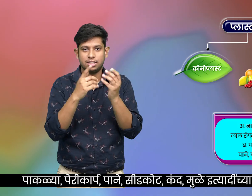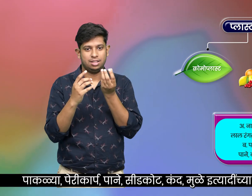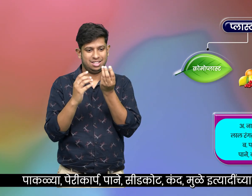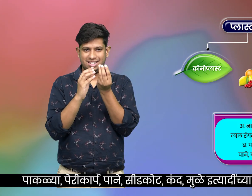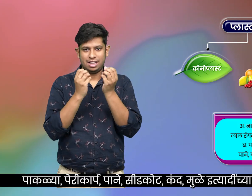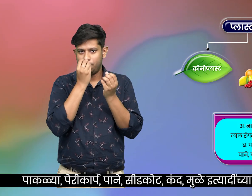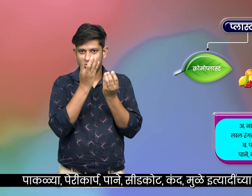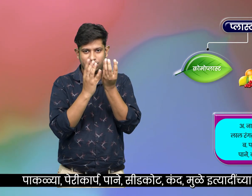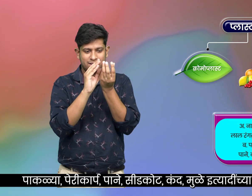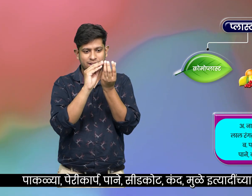पेरिकॉर्प, पाने,